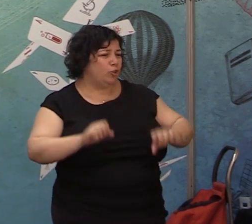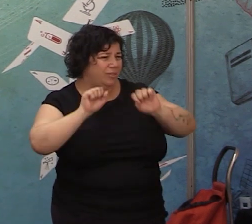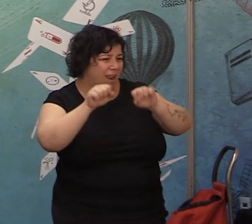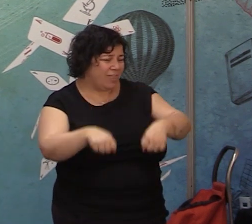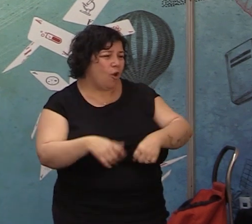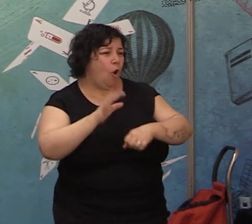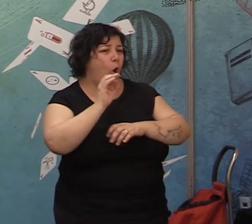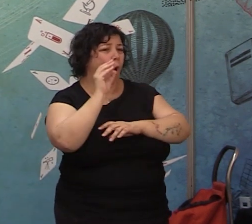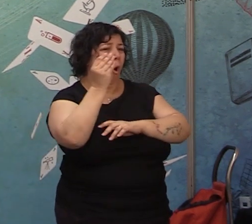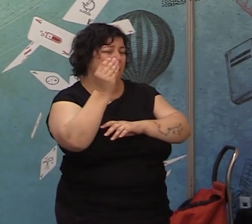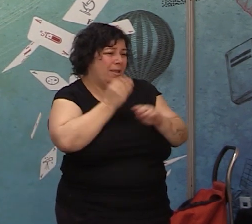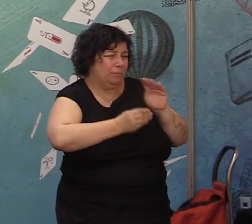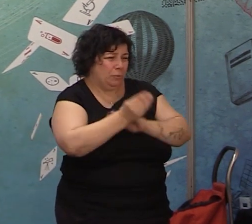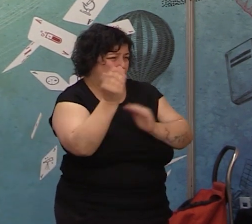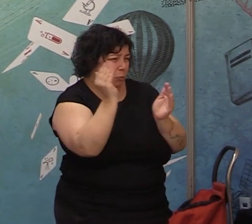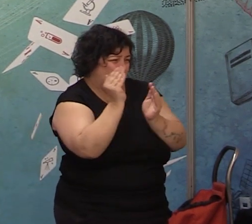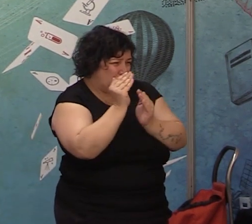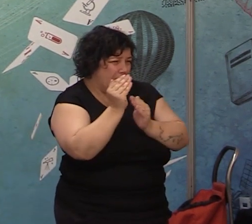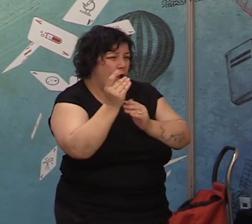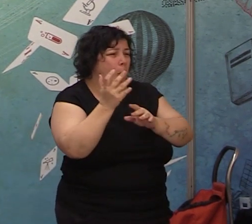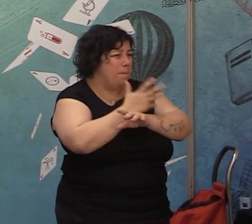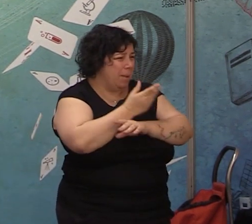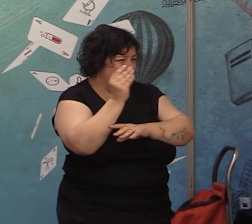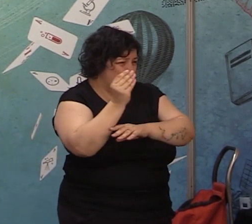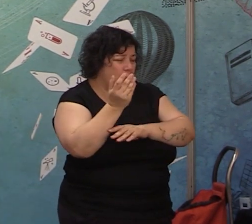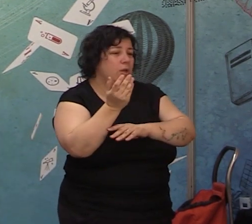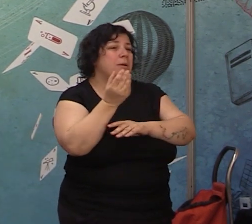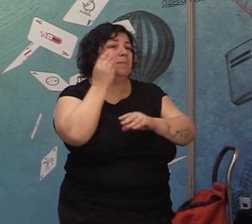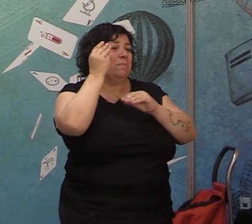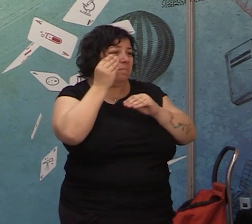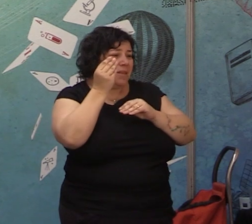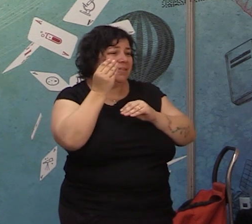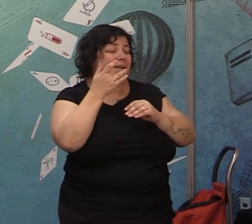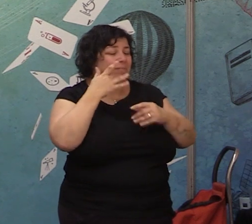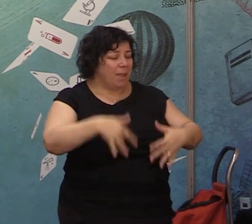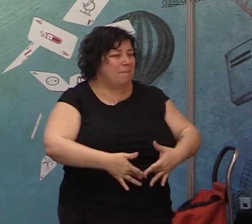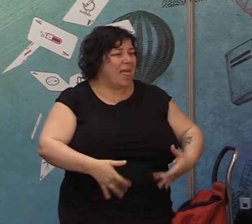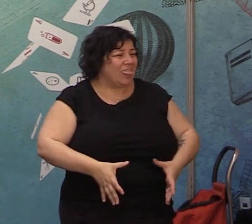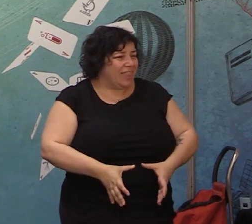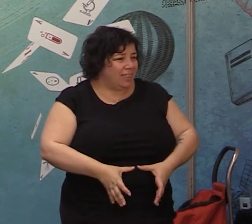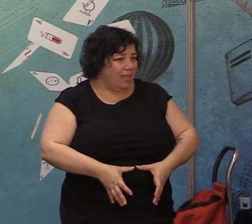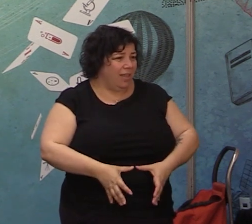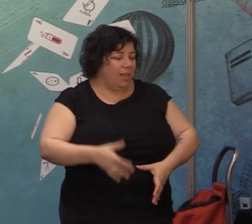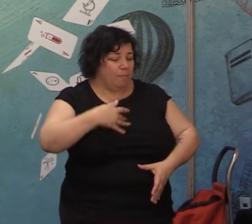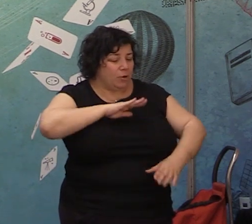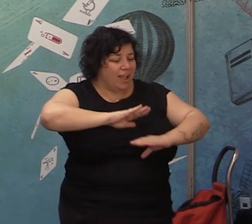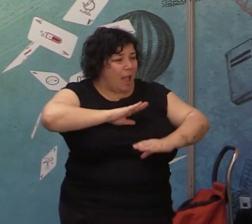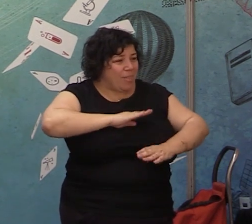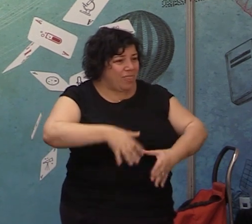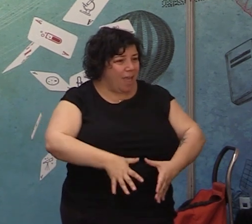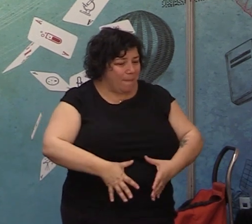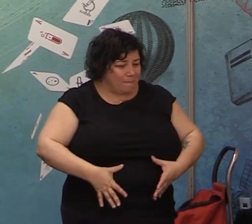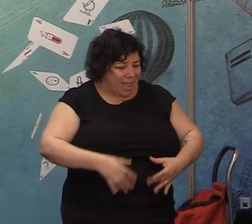y los bebés de bajito peso y prematuros, se piensa que a nivel de la placenta la capacidad de